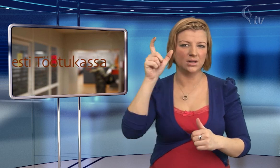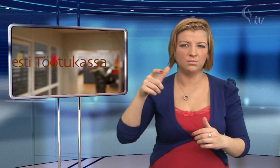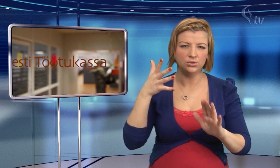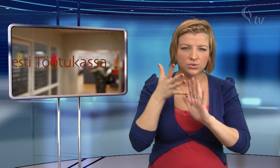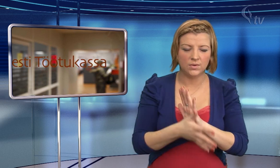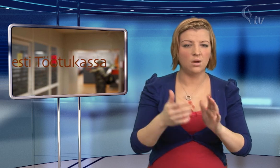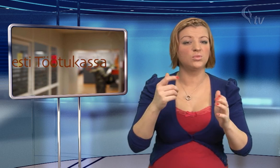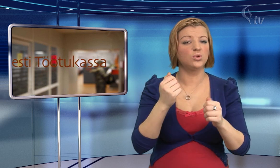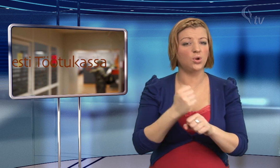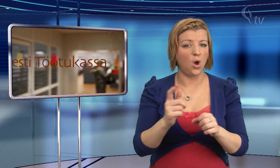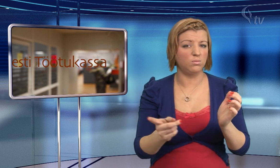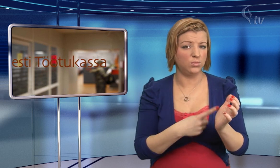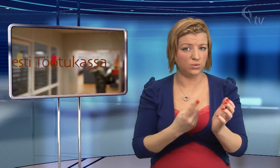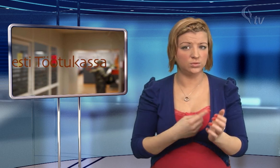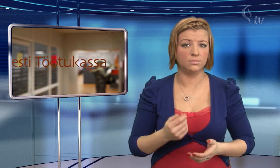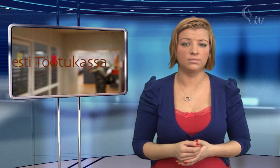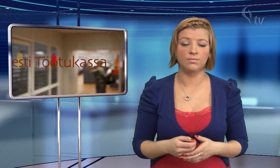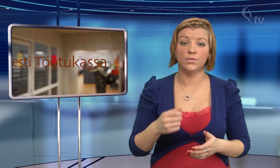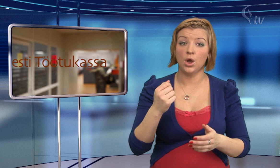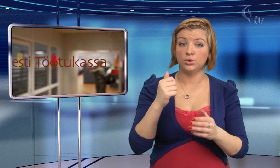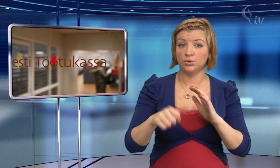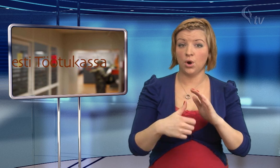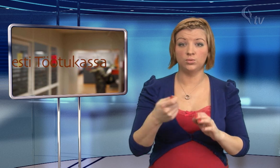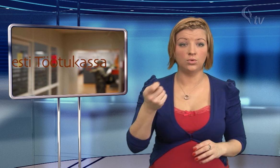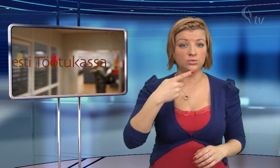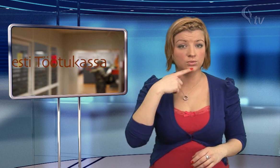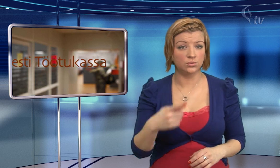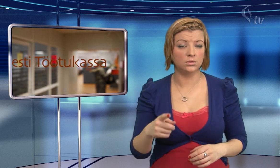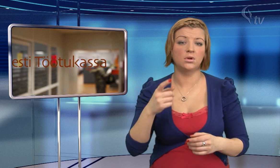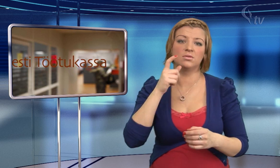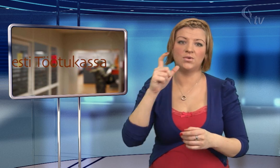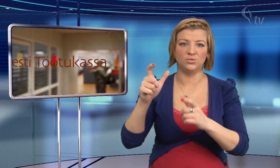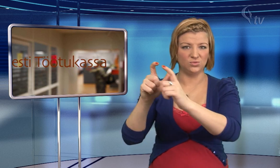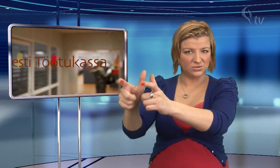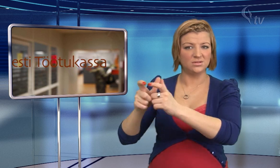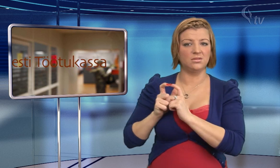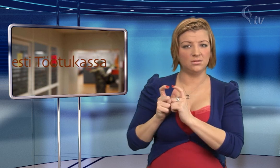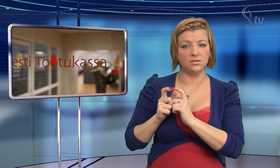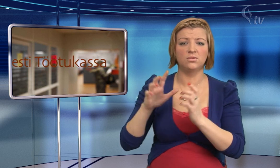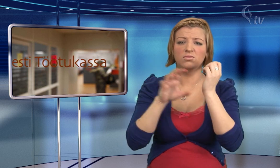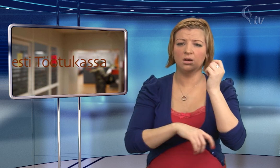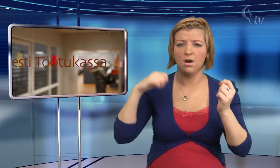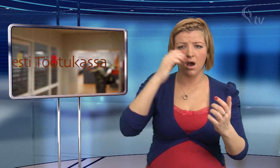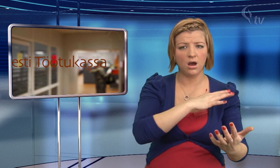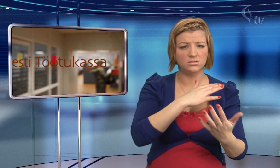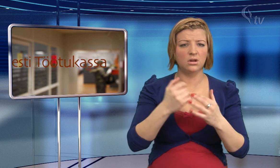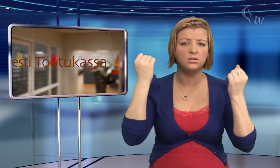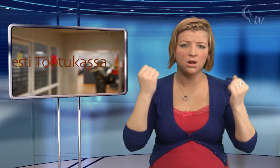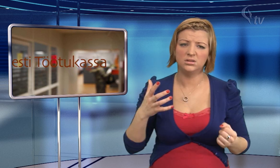Liit pöördus Töötukassa poole murega kuulmispuudega inimeste kasvava tööpuuduse osas. Töötukassa ütles